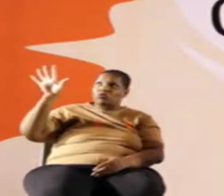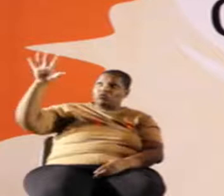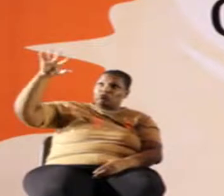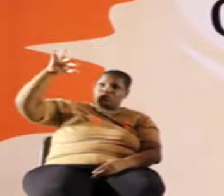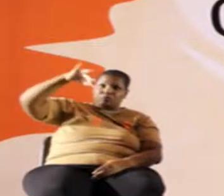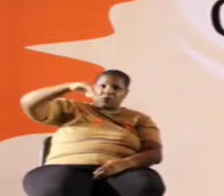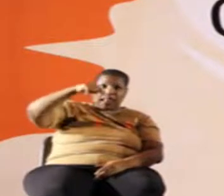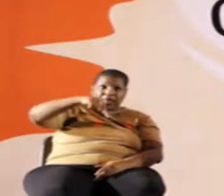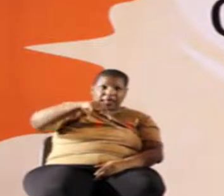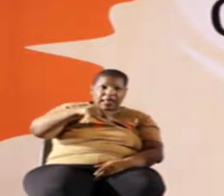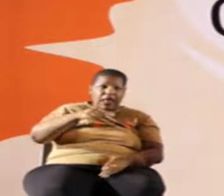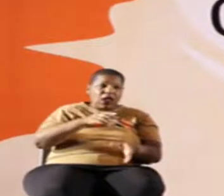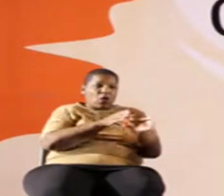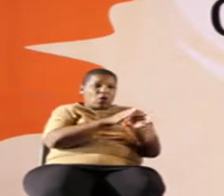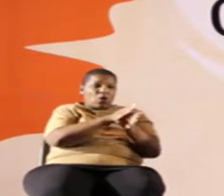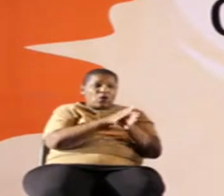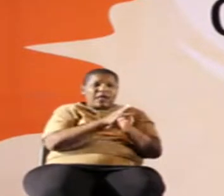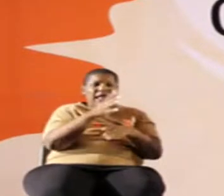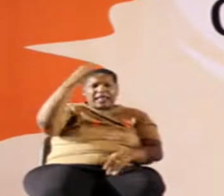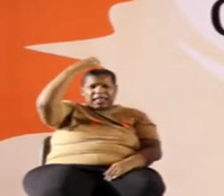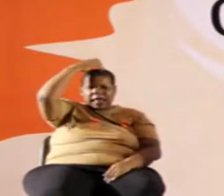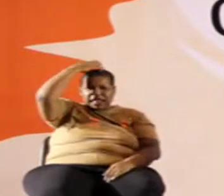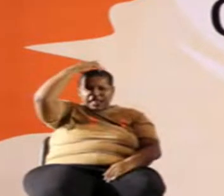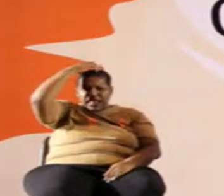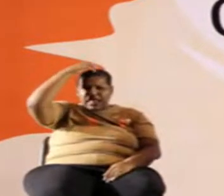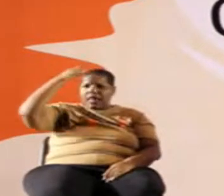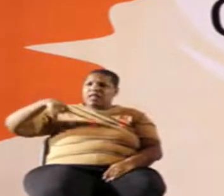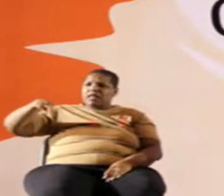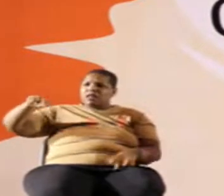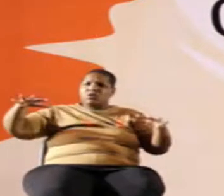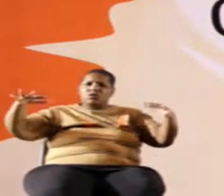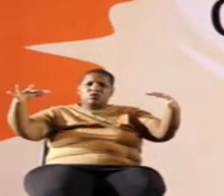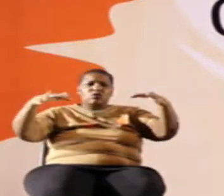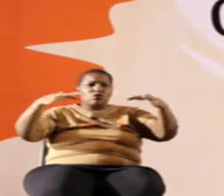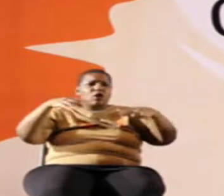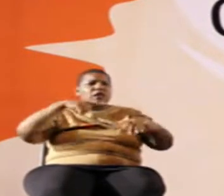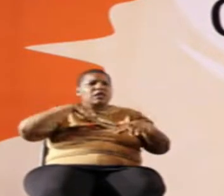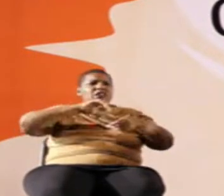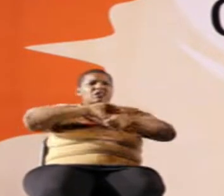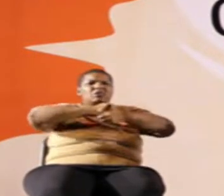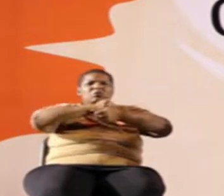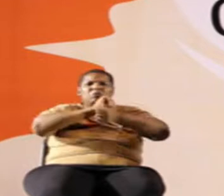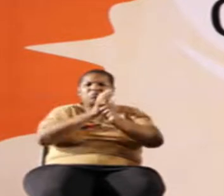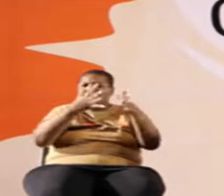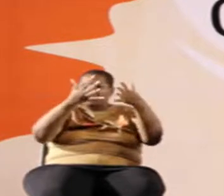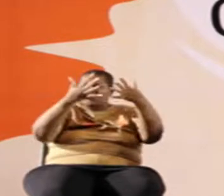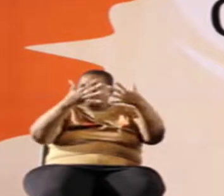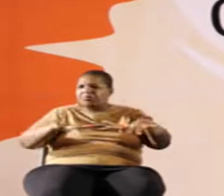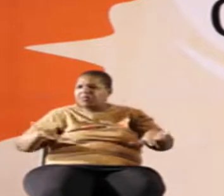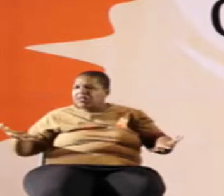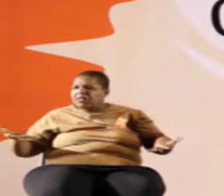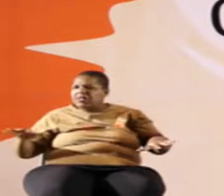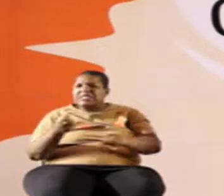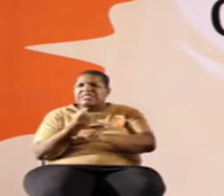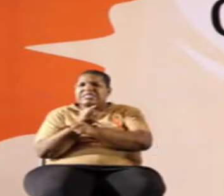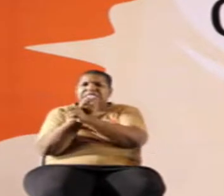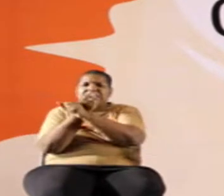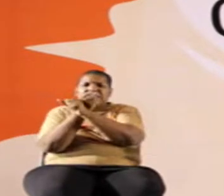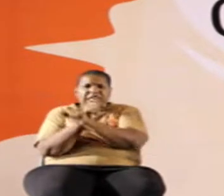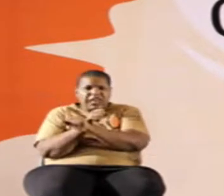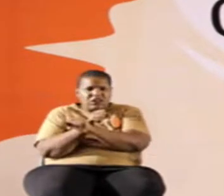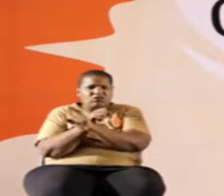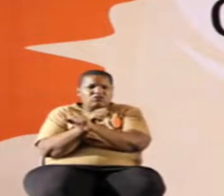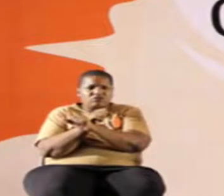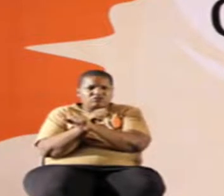aconteceu? Os conselhos, o rei, os conselheiros do rei, tudo se destruiu, foi transformado em escravo. Tudo